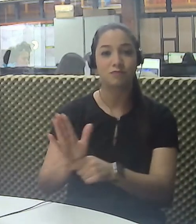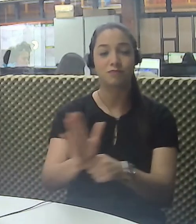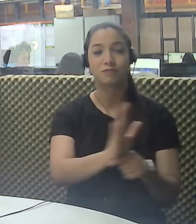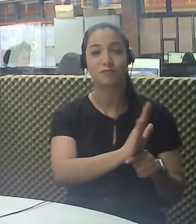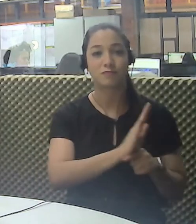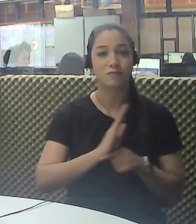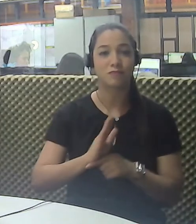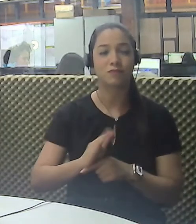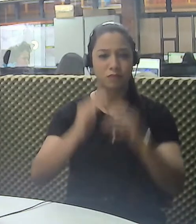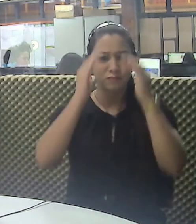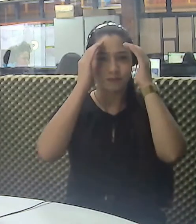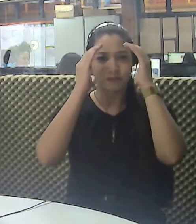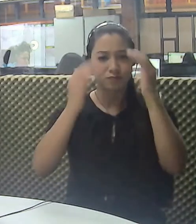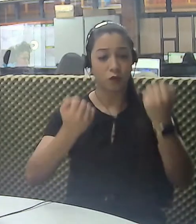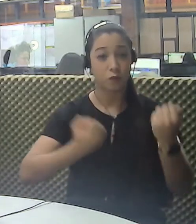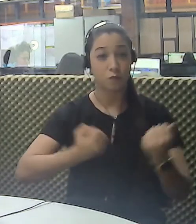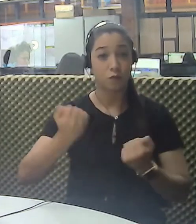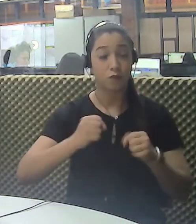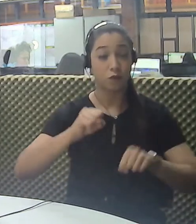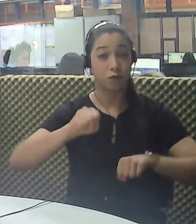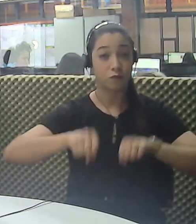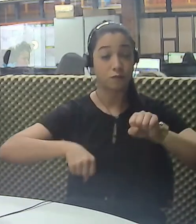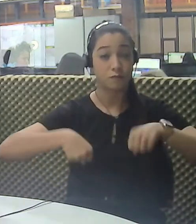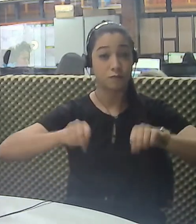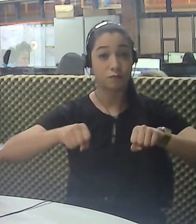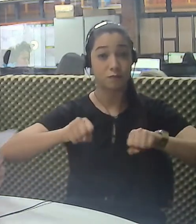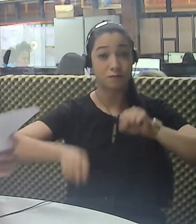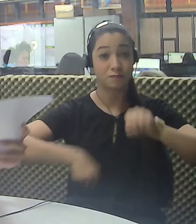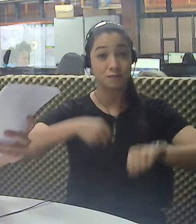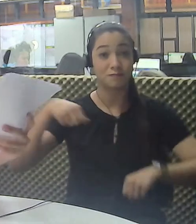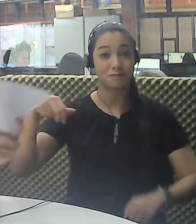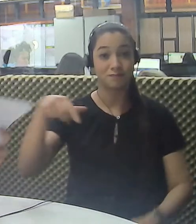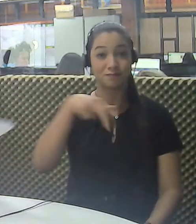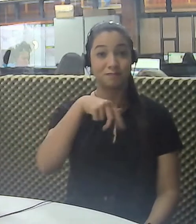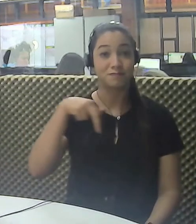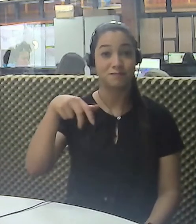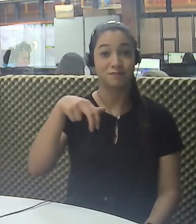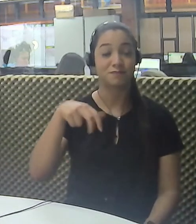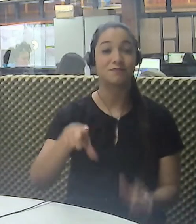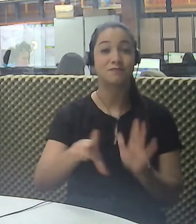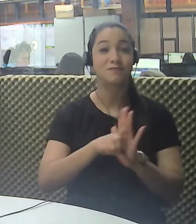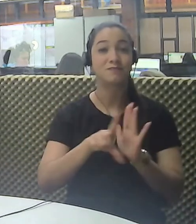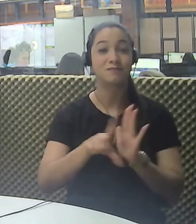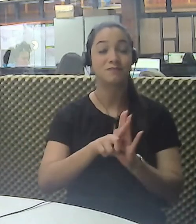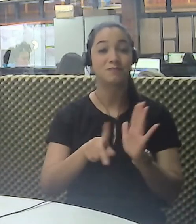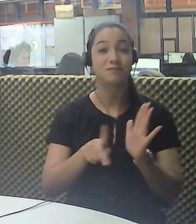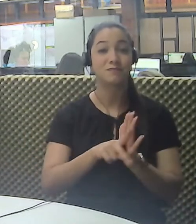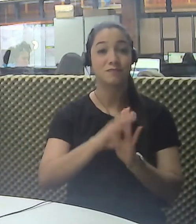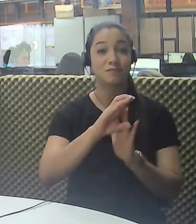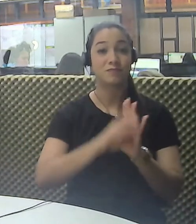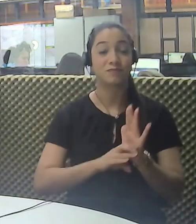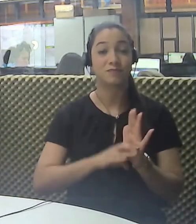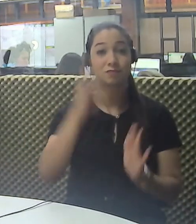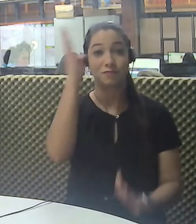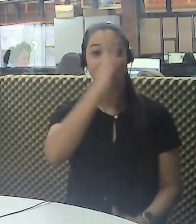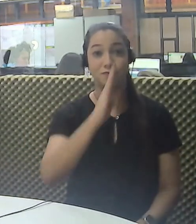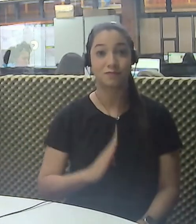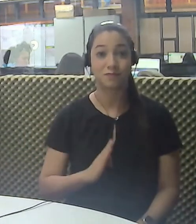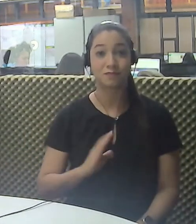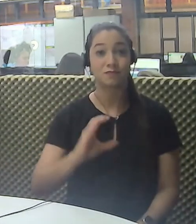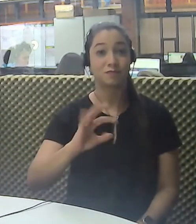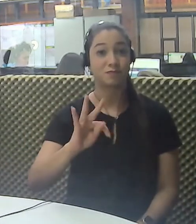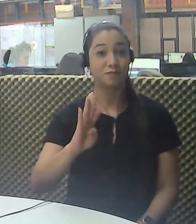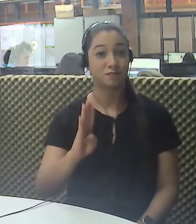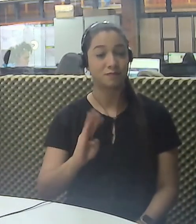por parte de motoristas, motociclistas, ciclistas e pedestres, das leis vigentes no Código de Trânsito Brasileiro,